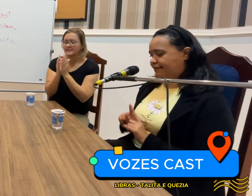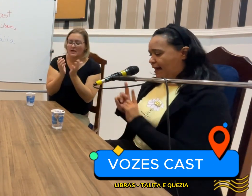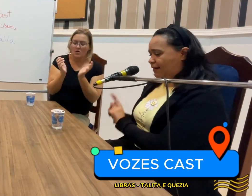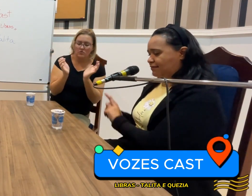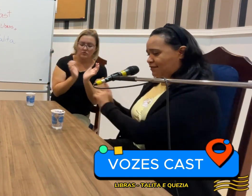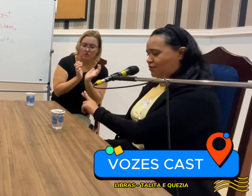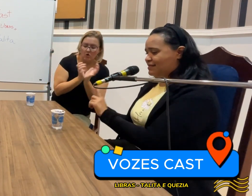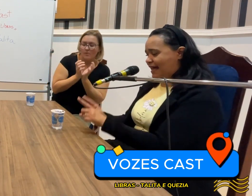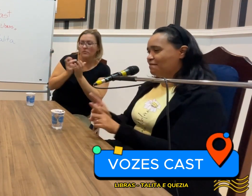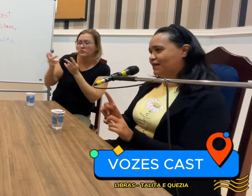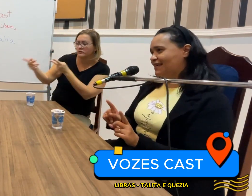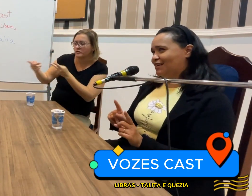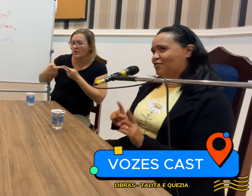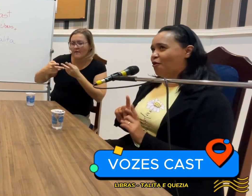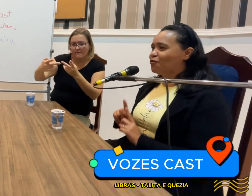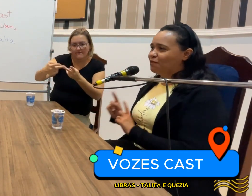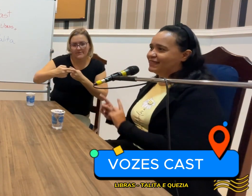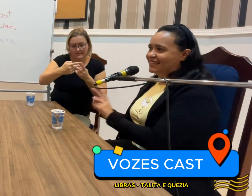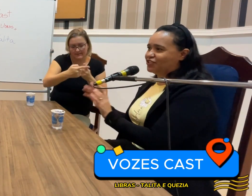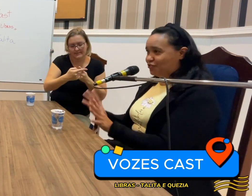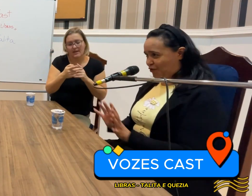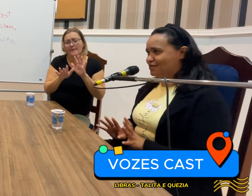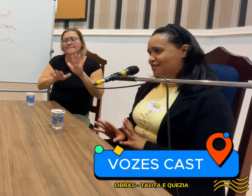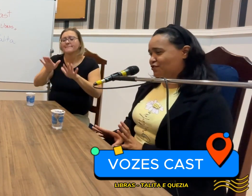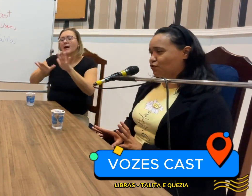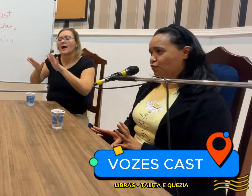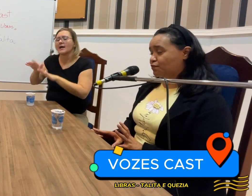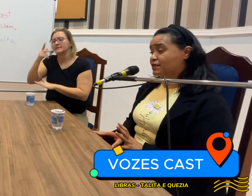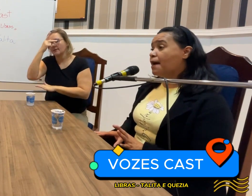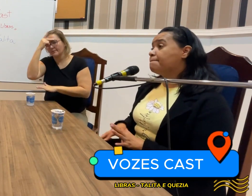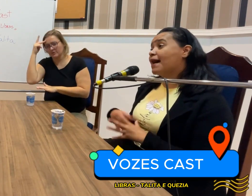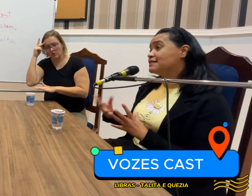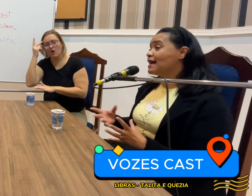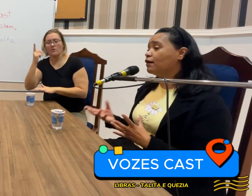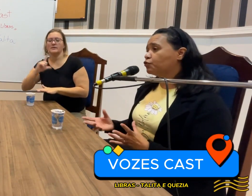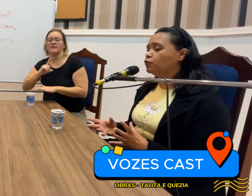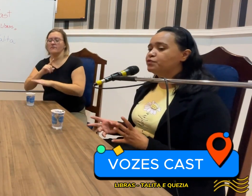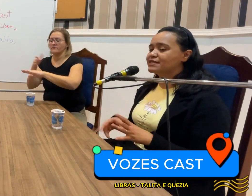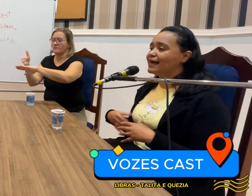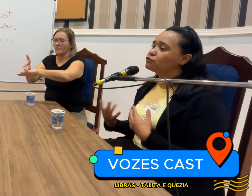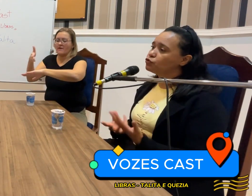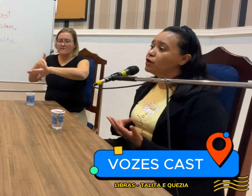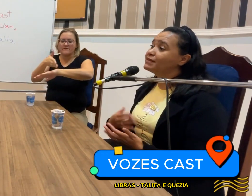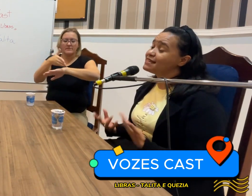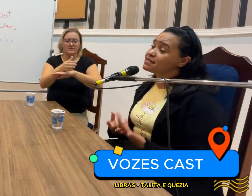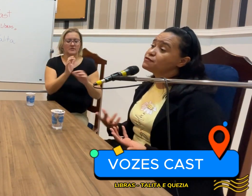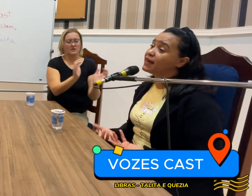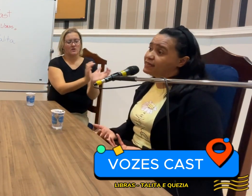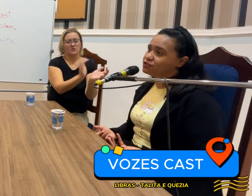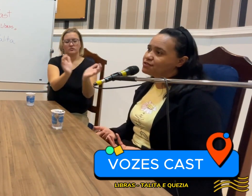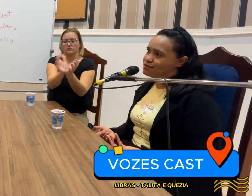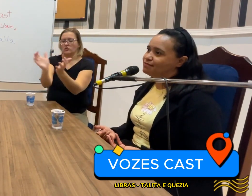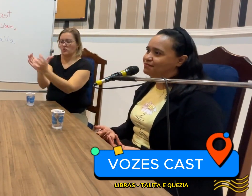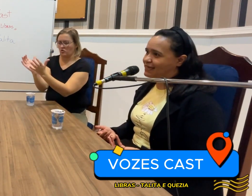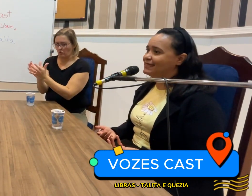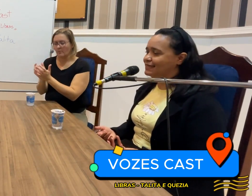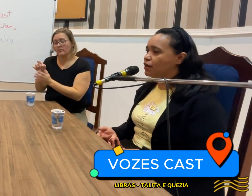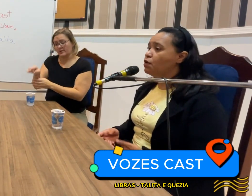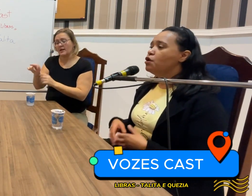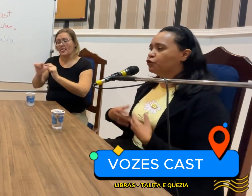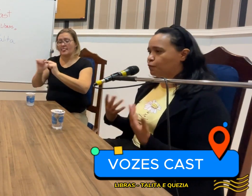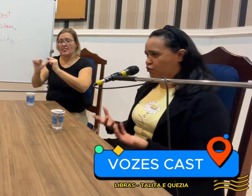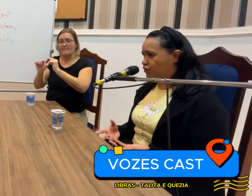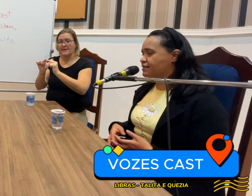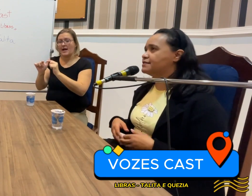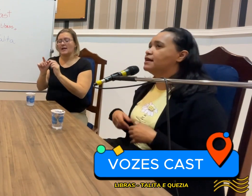Pessoas que sempre concomitante em todos esses grupos. Sim. Mas há grupos que atuam nessas frentes,